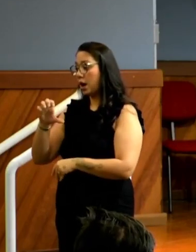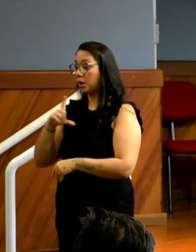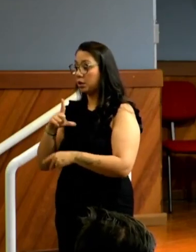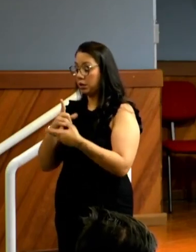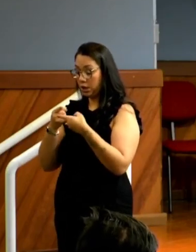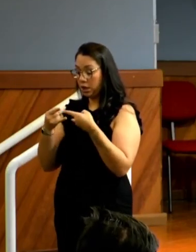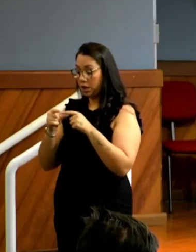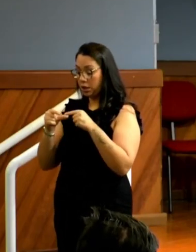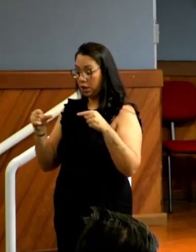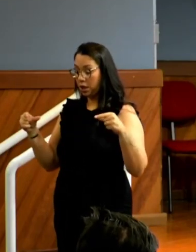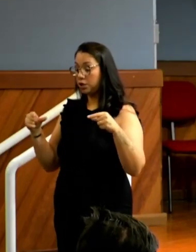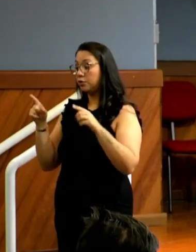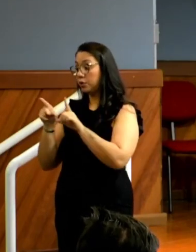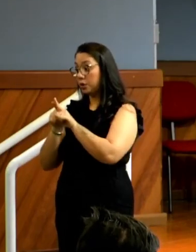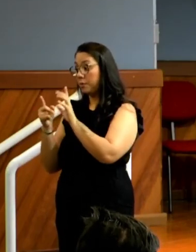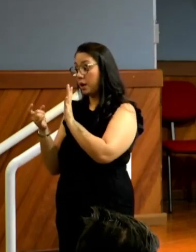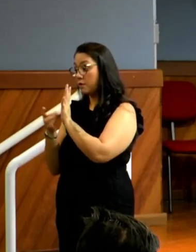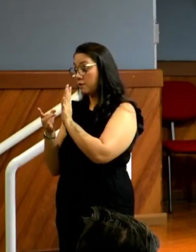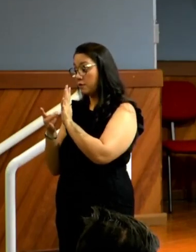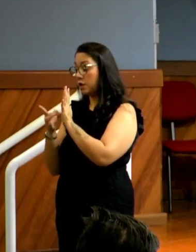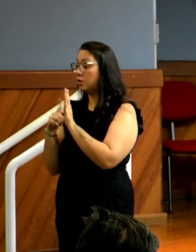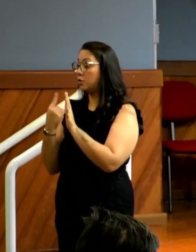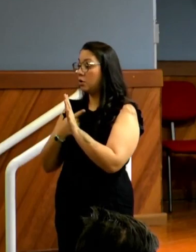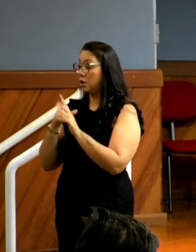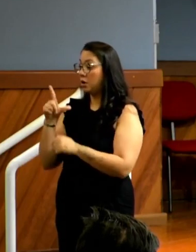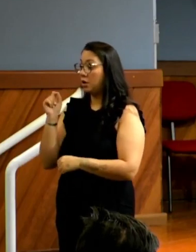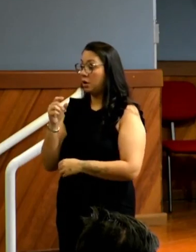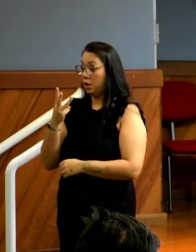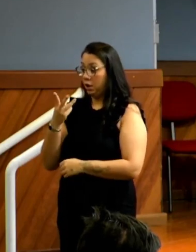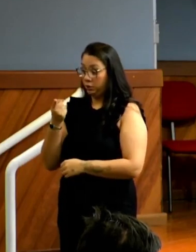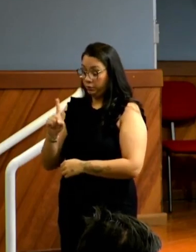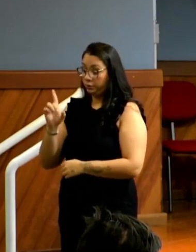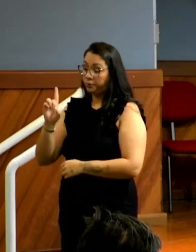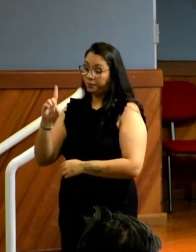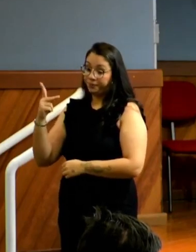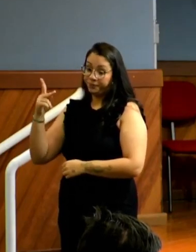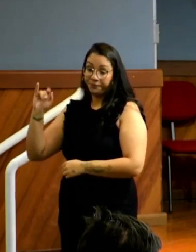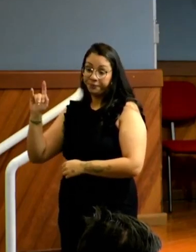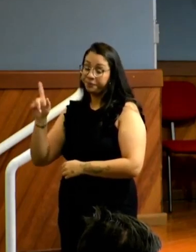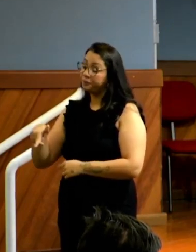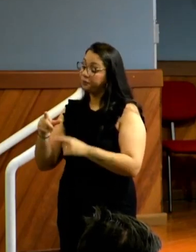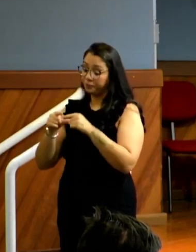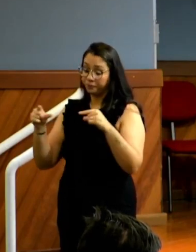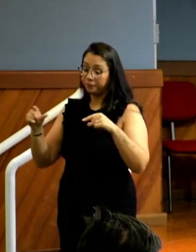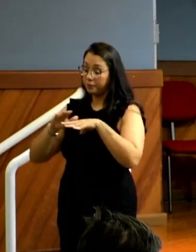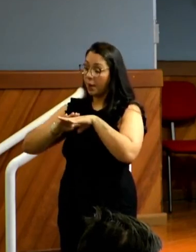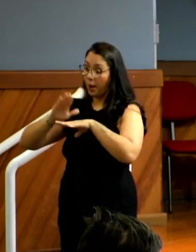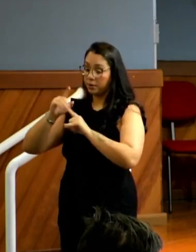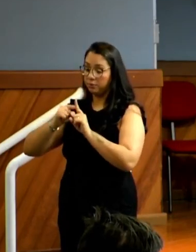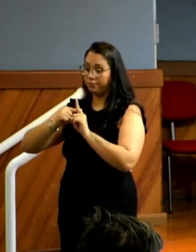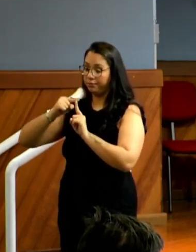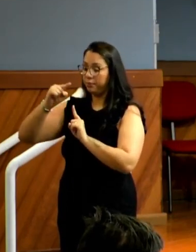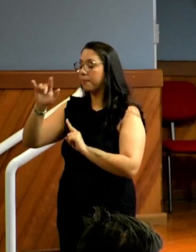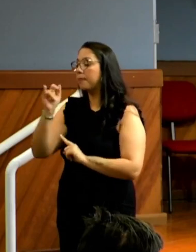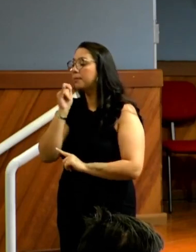e até negativo de vidro, a gente opta por 3.000 dpi. Aí, essa resolução que é a resolução maior. Mas, por exemplo, eu vou fazer